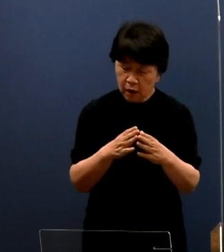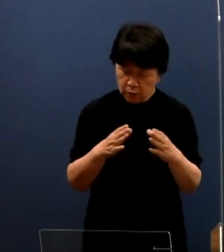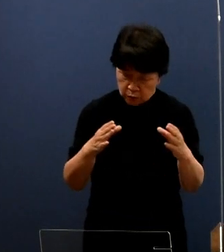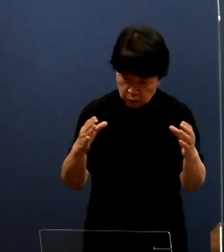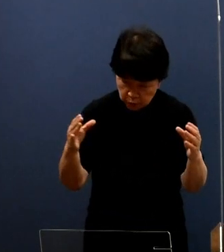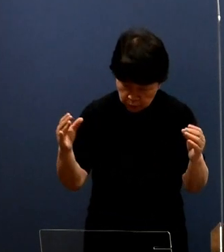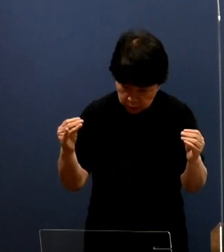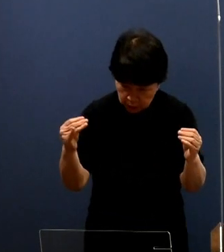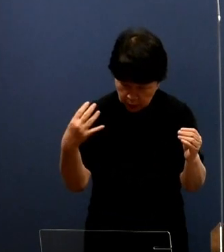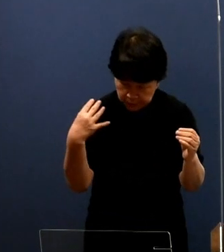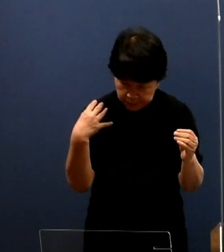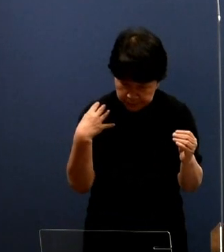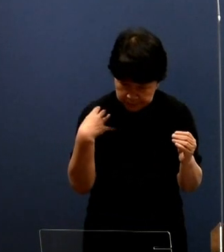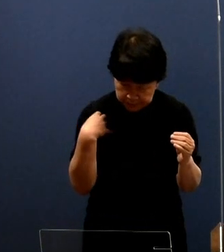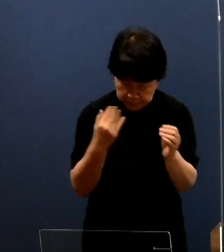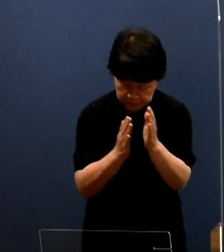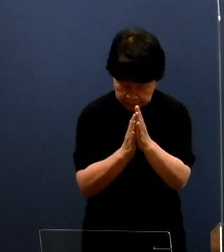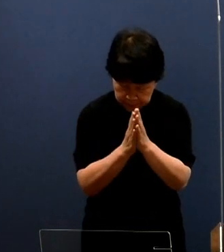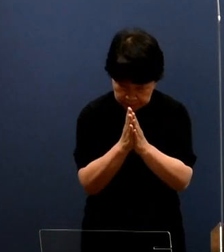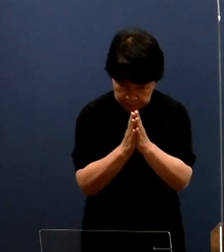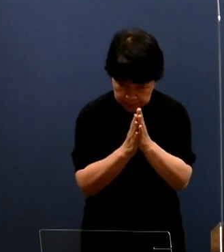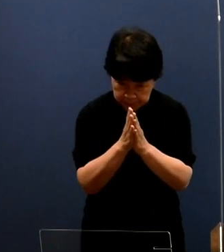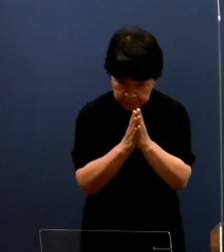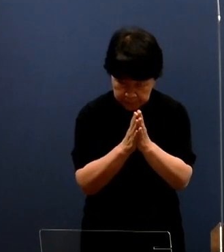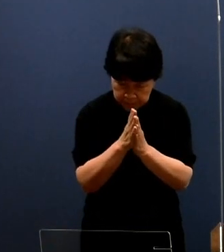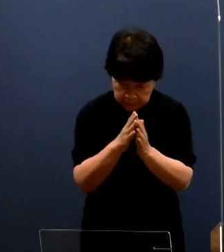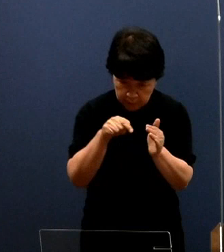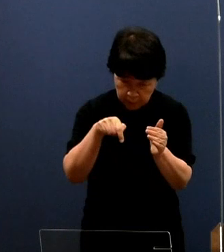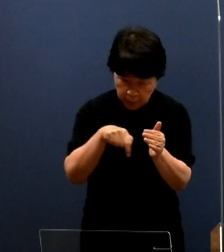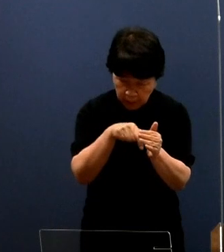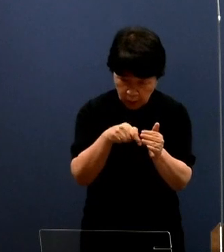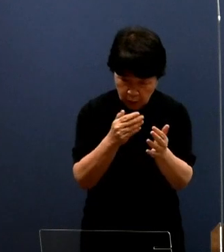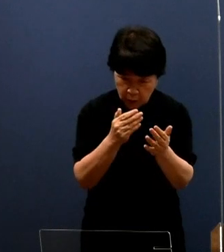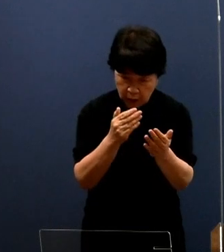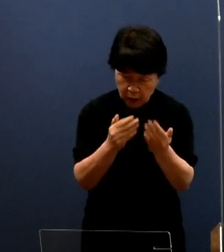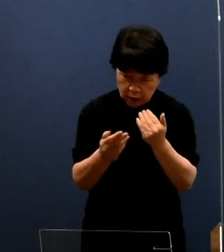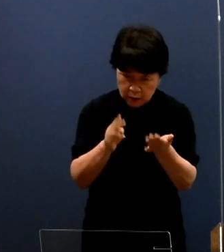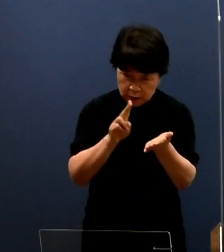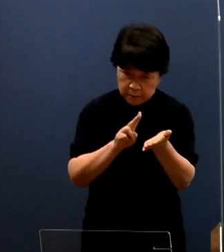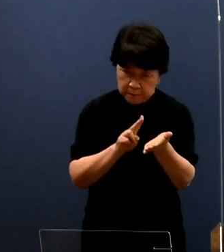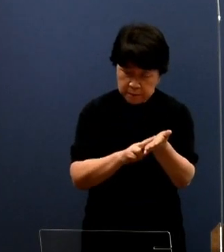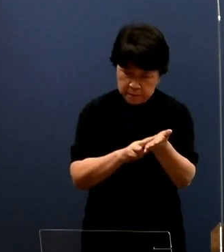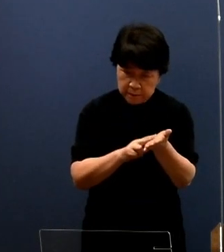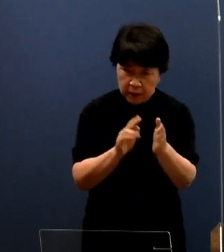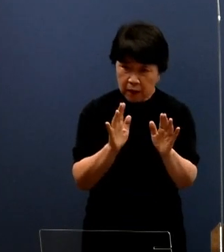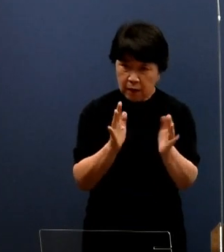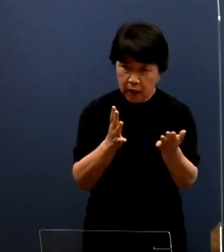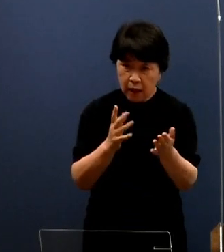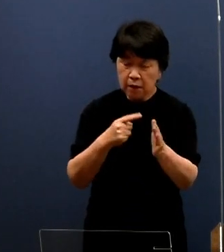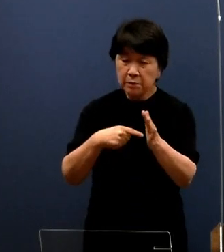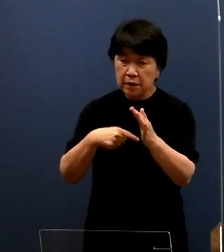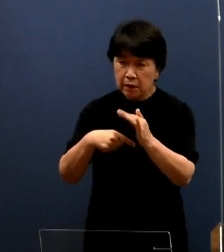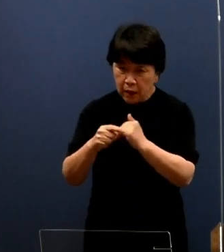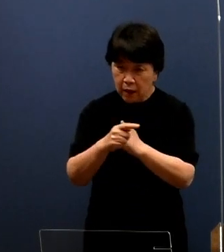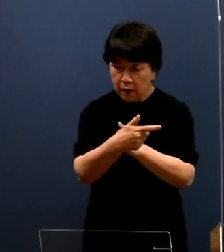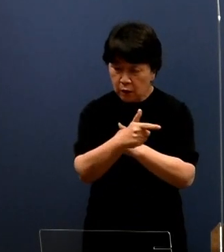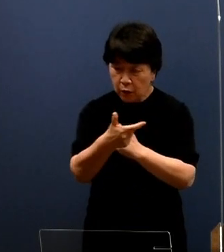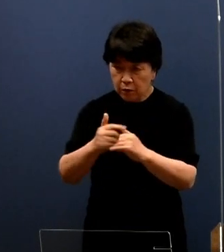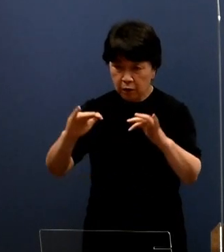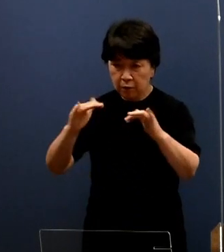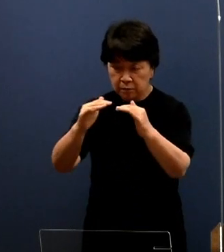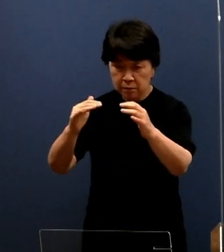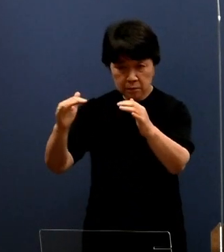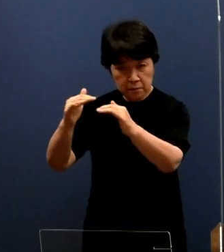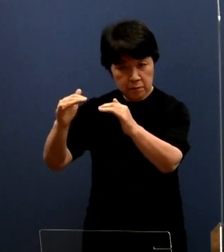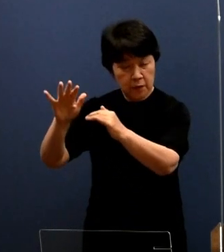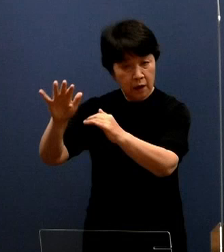国葬というものの定義がはっきりしないので議論が混乱していることもあるんじゃないか。で、